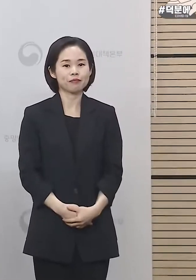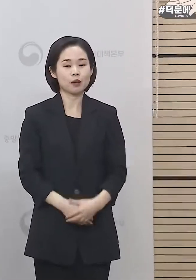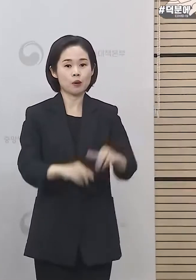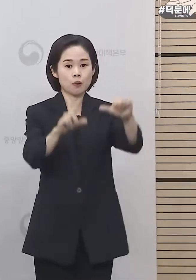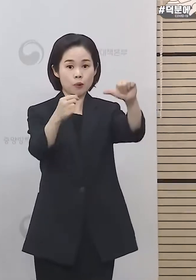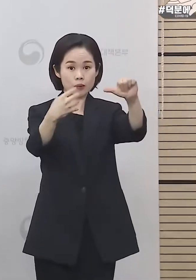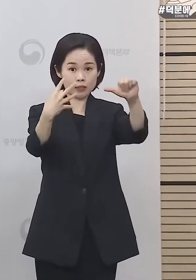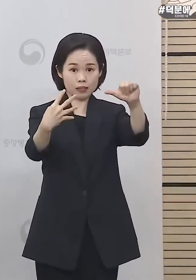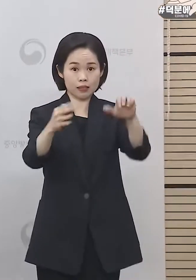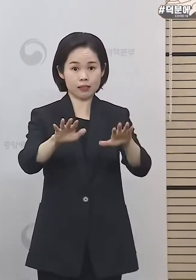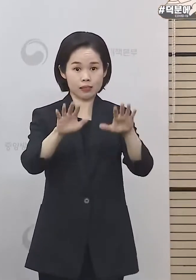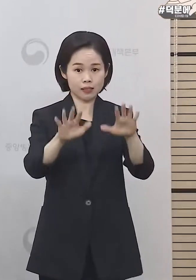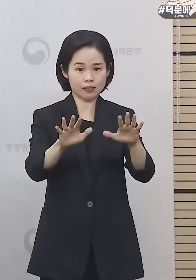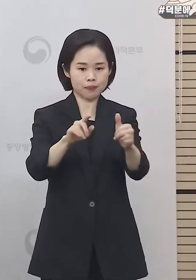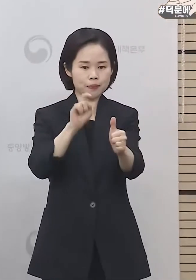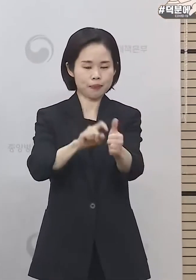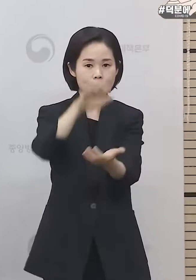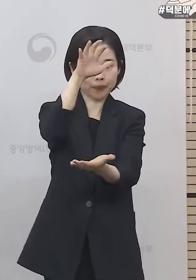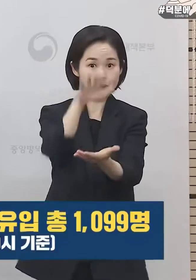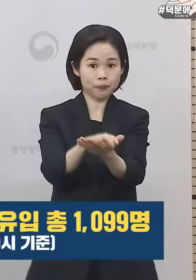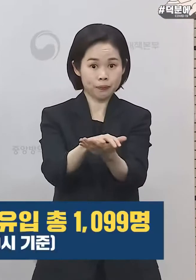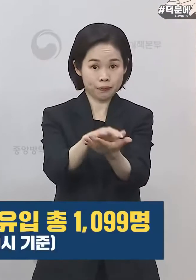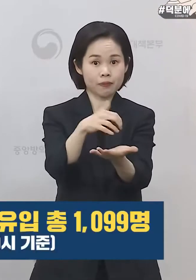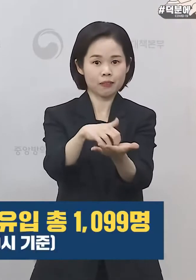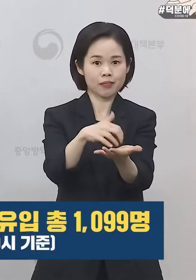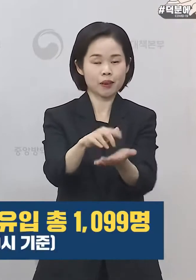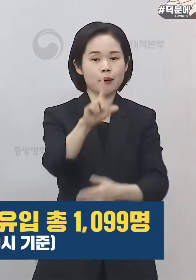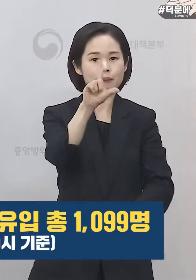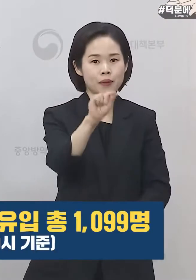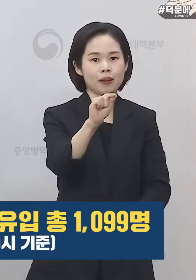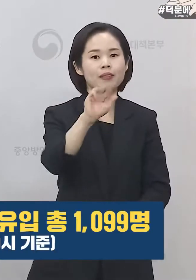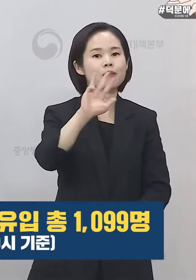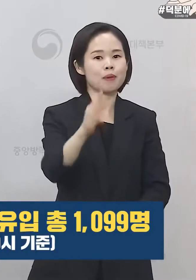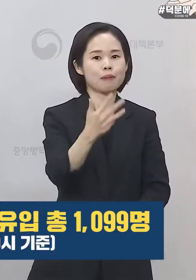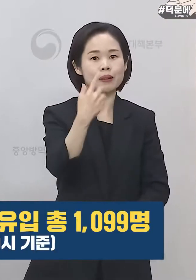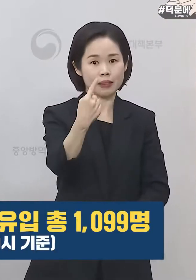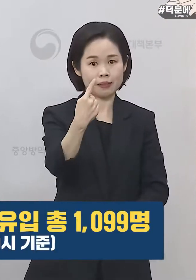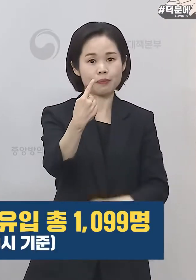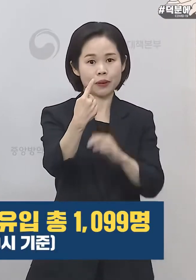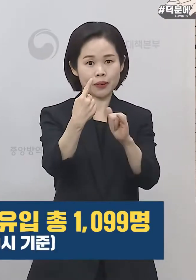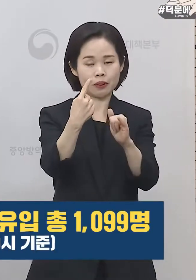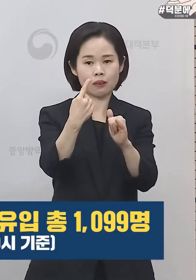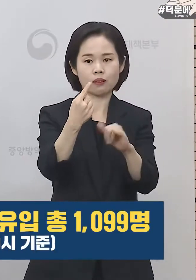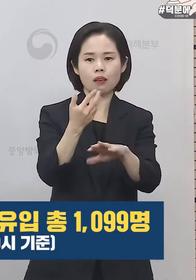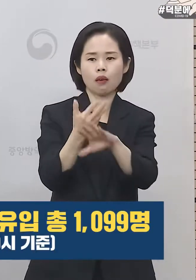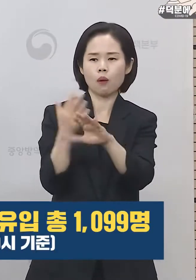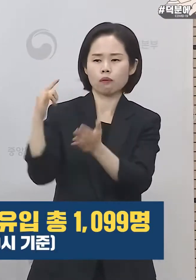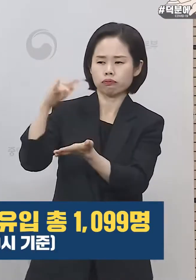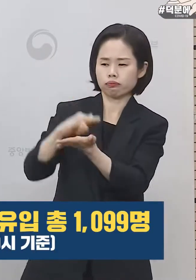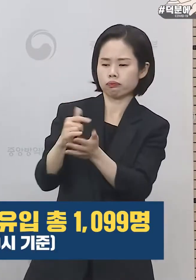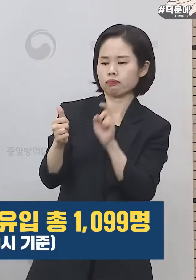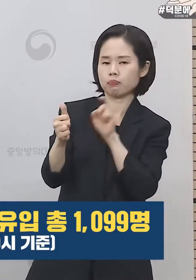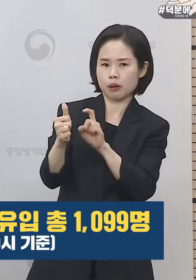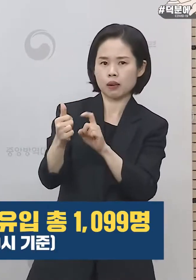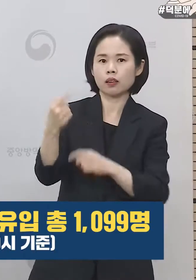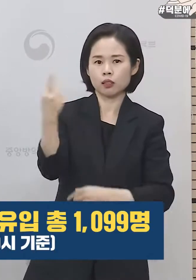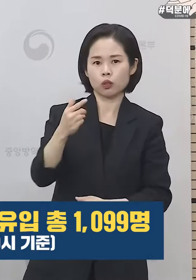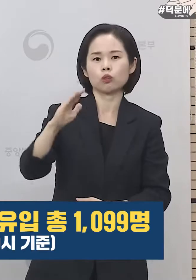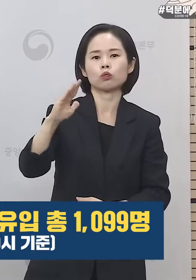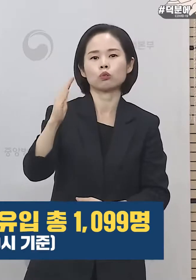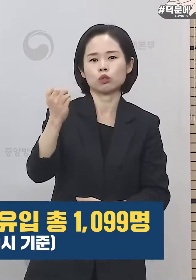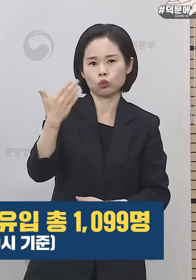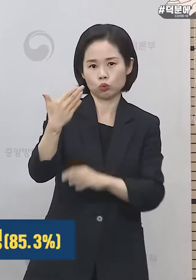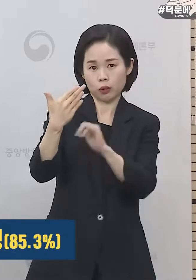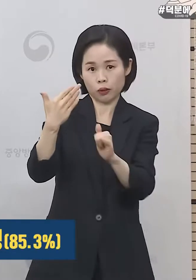5월 4일 현재 총 누적 확진 자수는 10,800 일명 이고 이 중 해외 유입 환자는 1,099 명